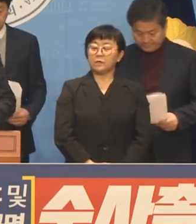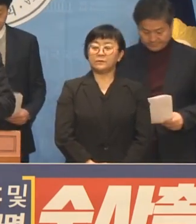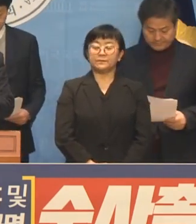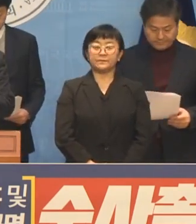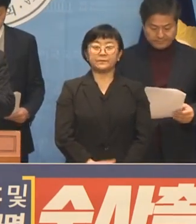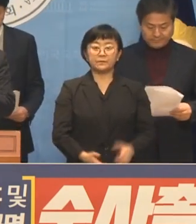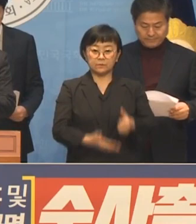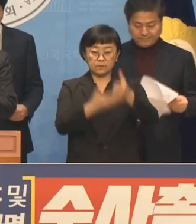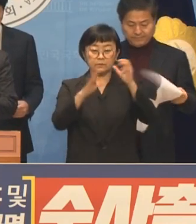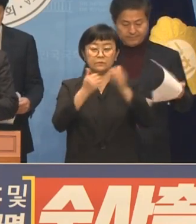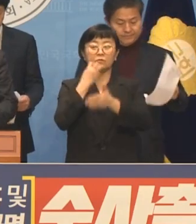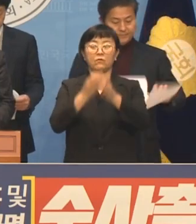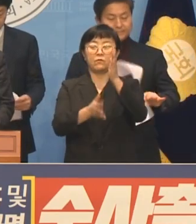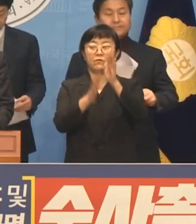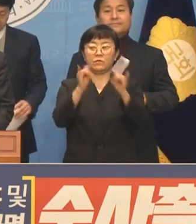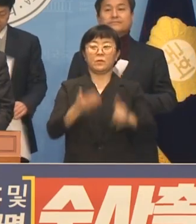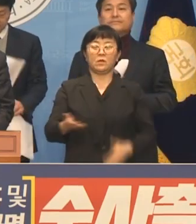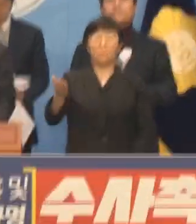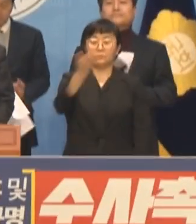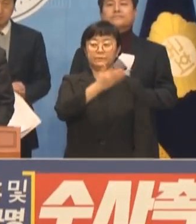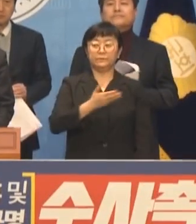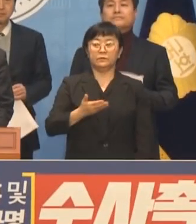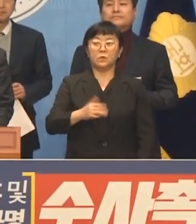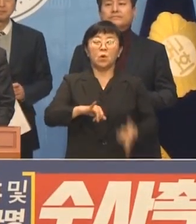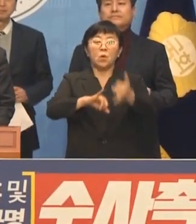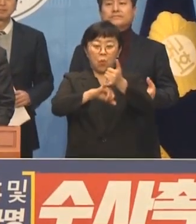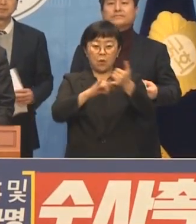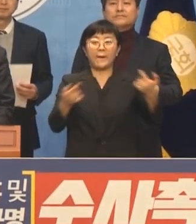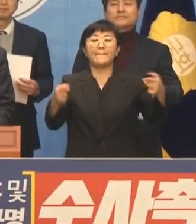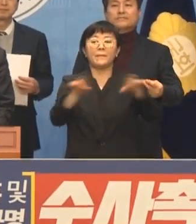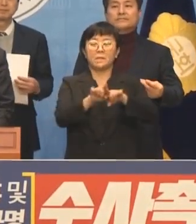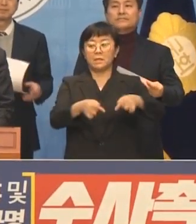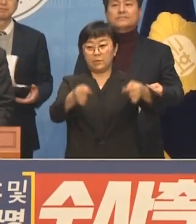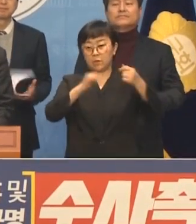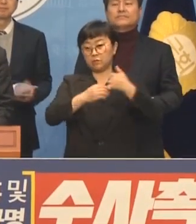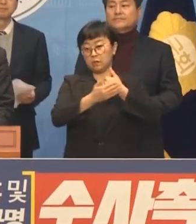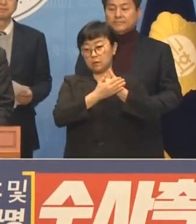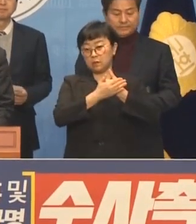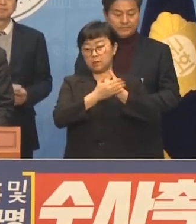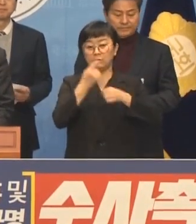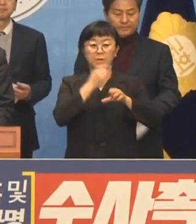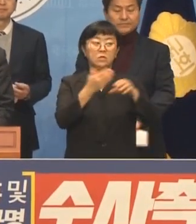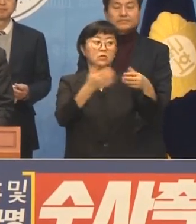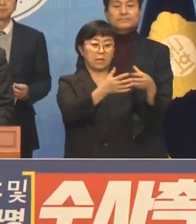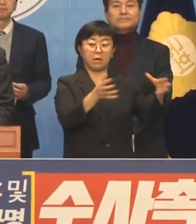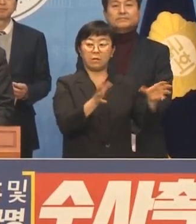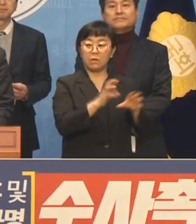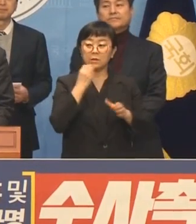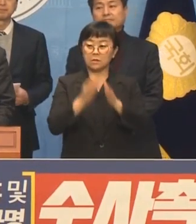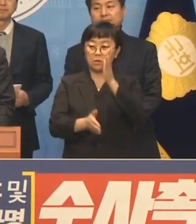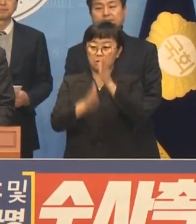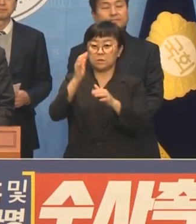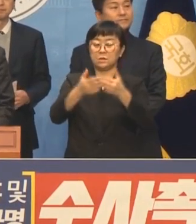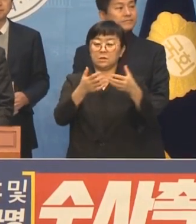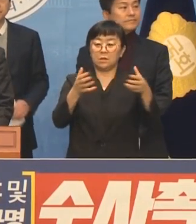네, 존경하는 우리 서울시민 여러분, 꼭 함께해 주시기 바라겠습니다. 더불어민주당